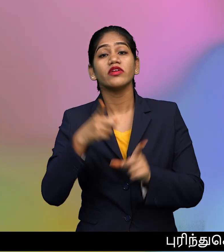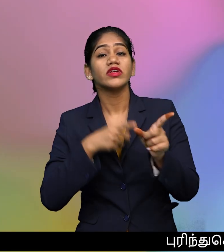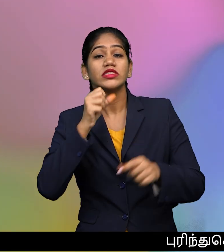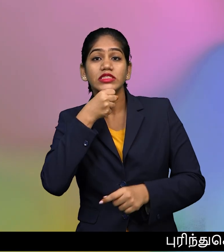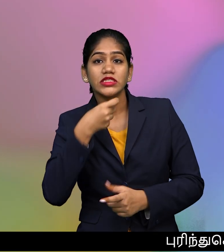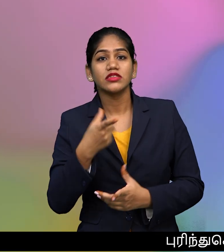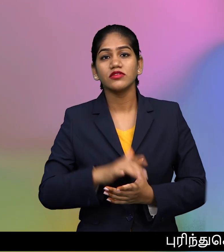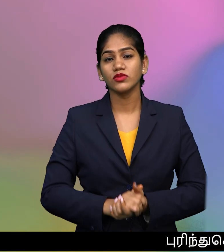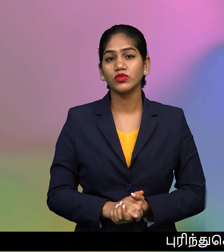முடியும்.